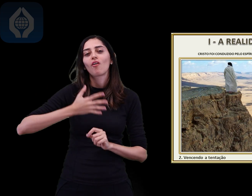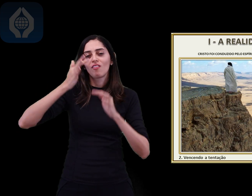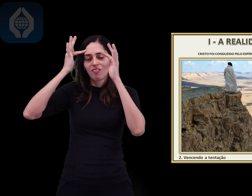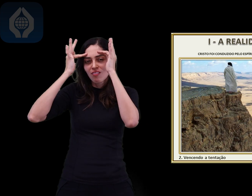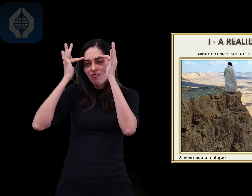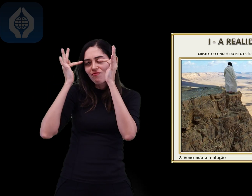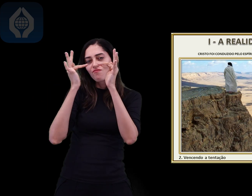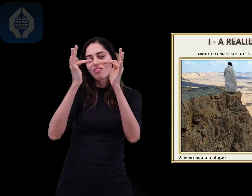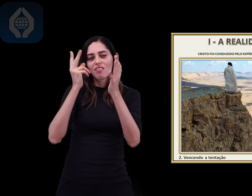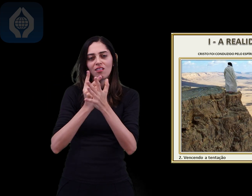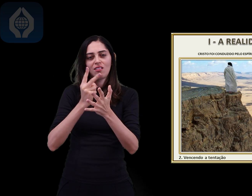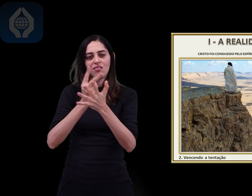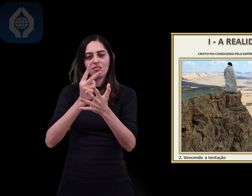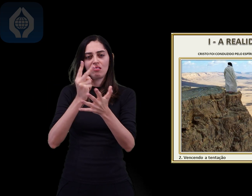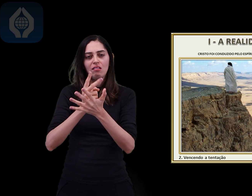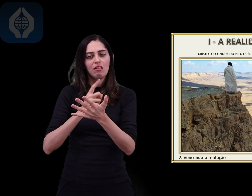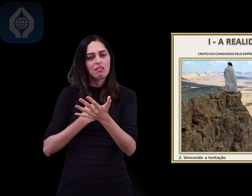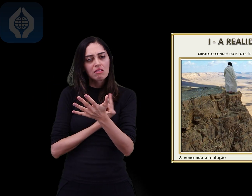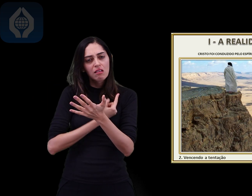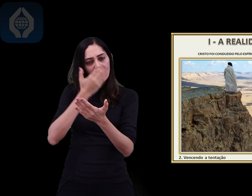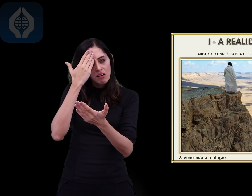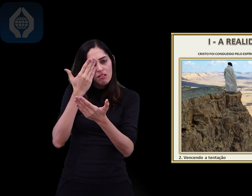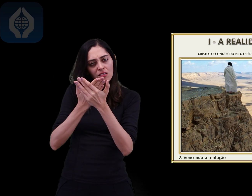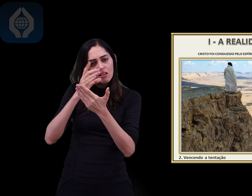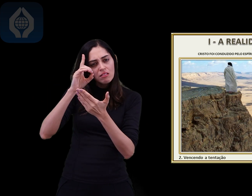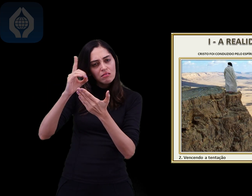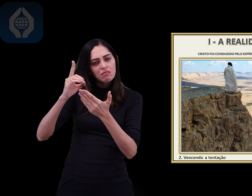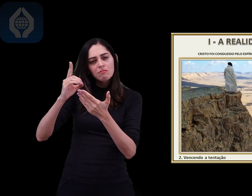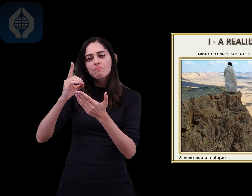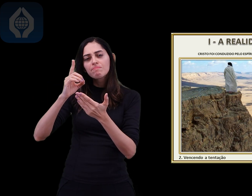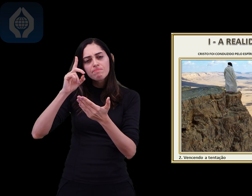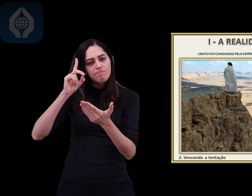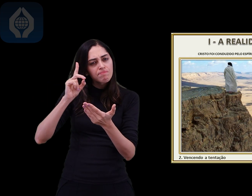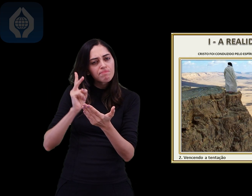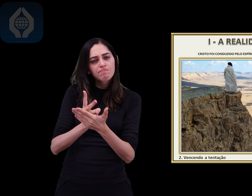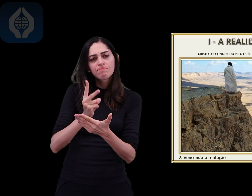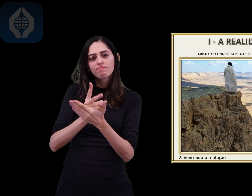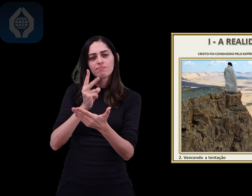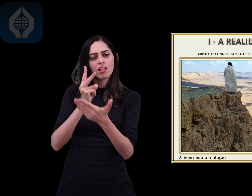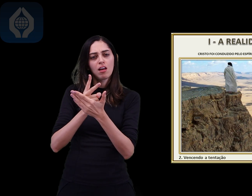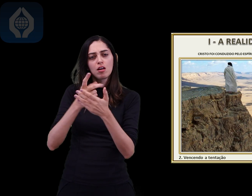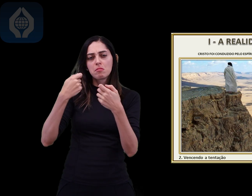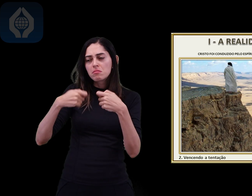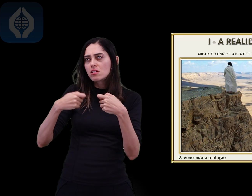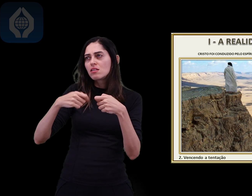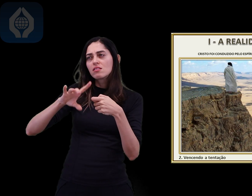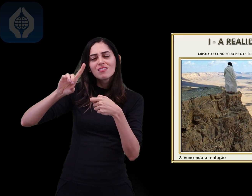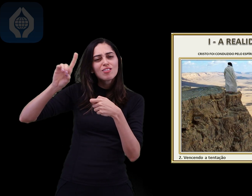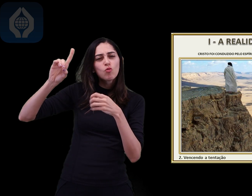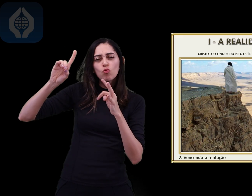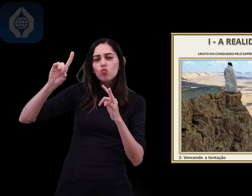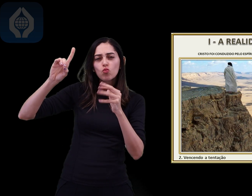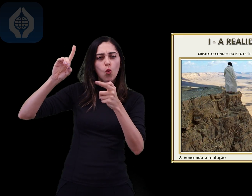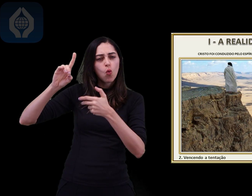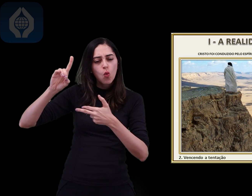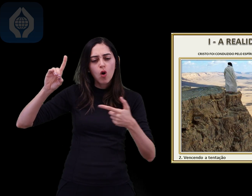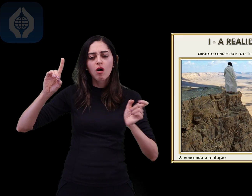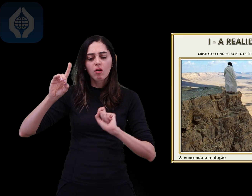que é absolutamente fiel. Nós também podemos confiar nele completamente. Devemos depender do Senhor